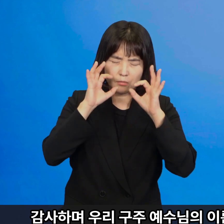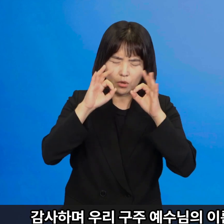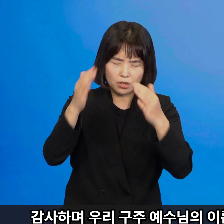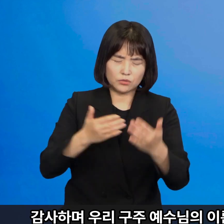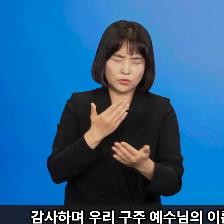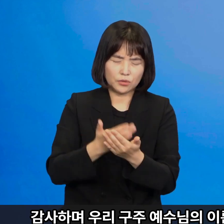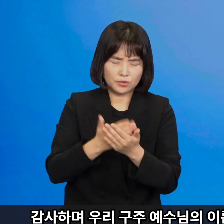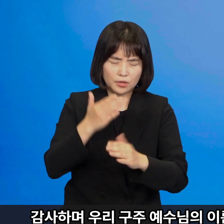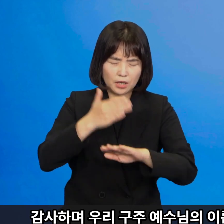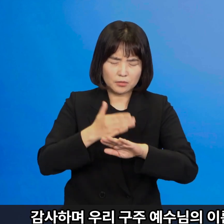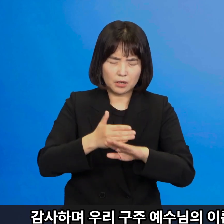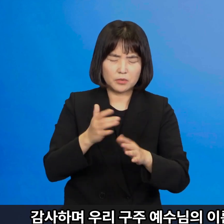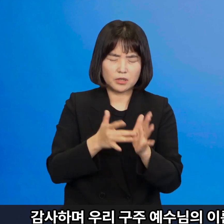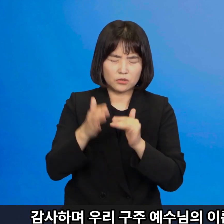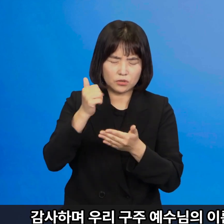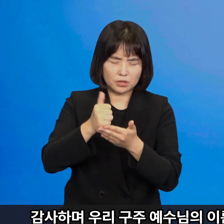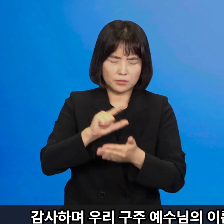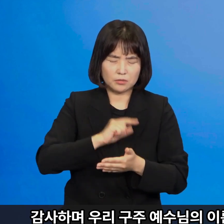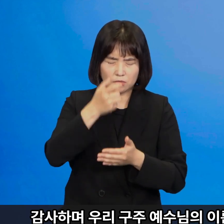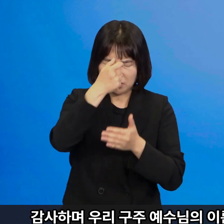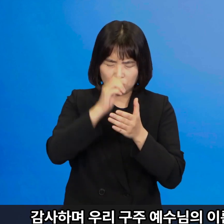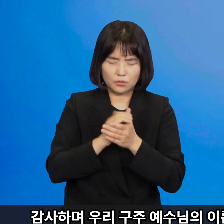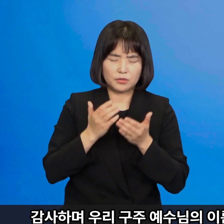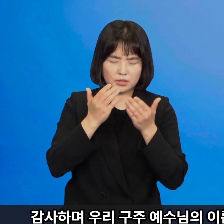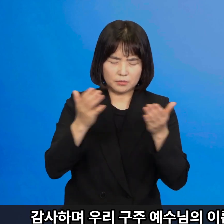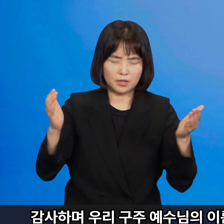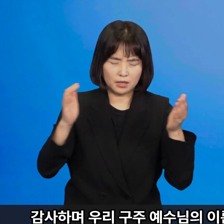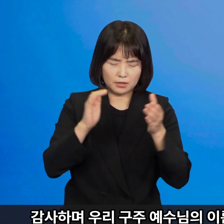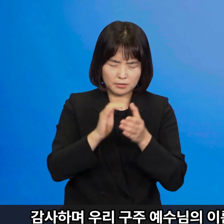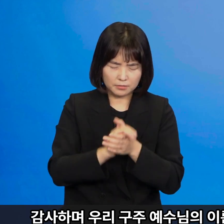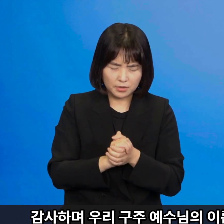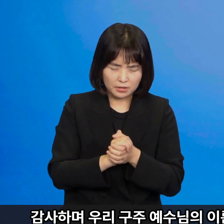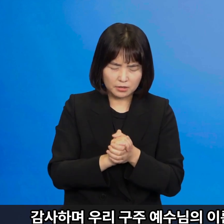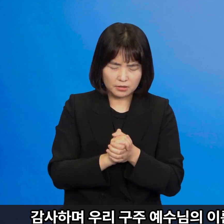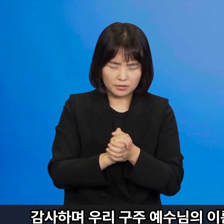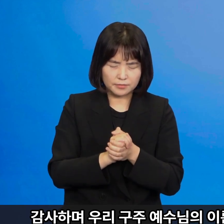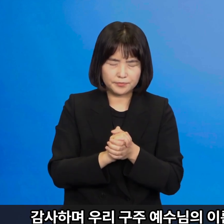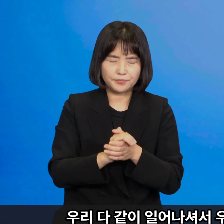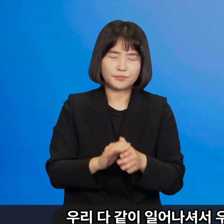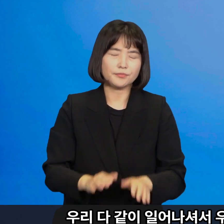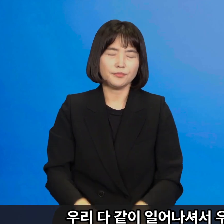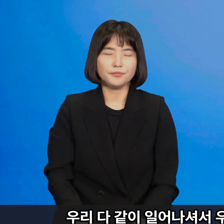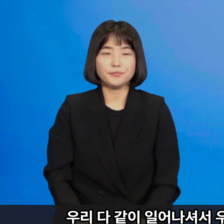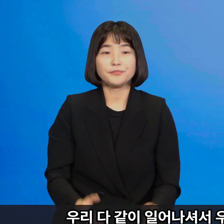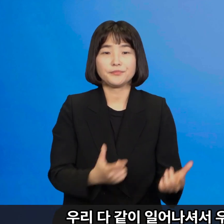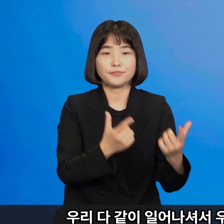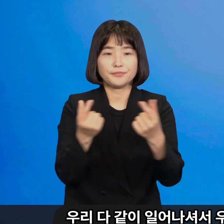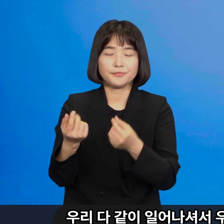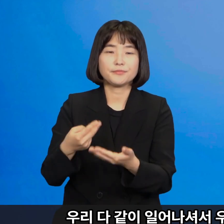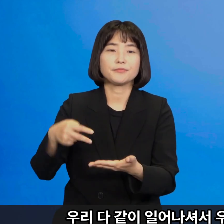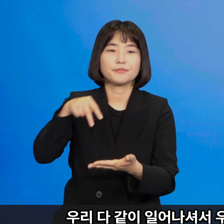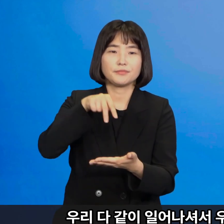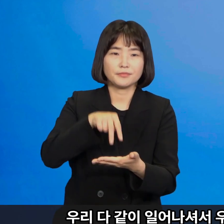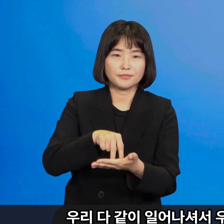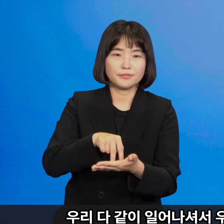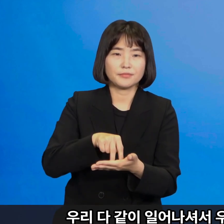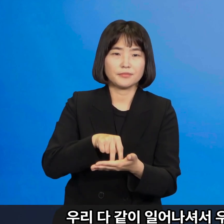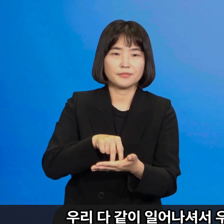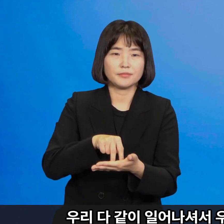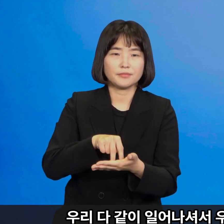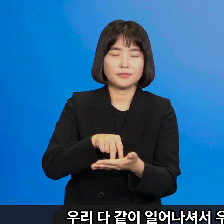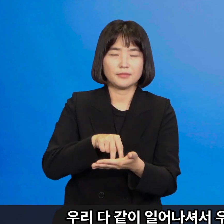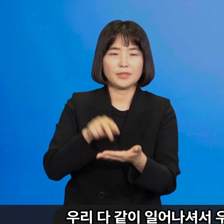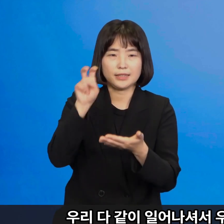주시옵소서. 감사하며 우리 구주 예수님의 이름으로 축복하며 기도드립니다. 아멘. 우리 다 같이 일어나셔서 우리